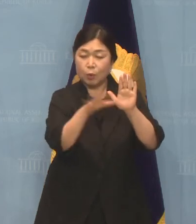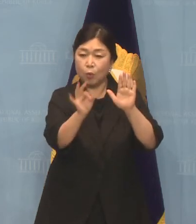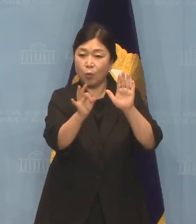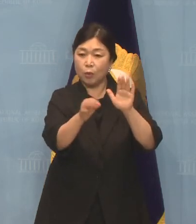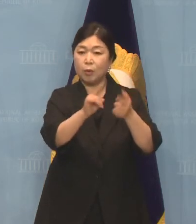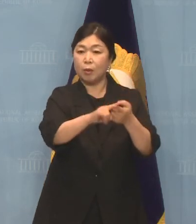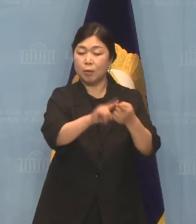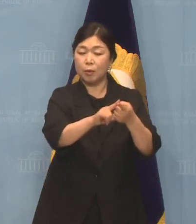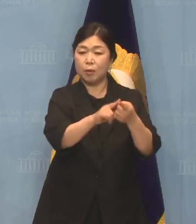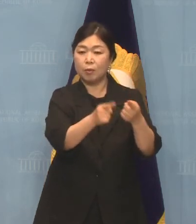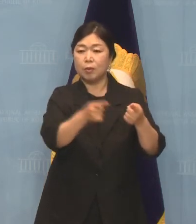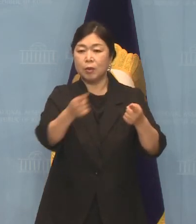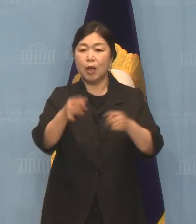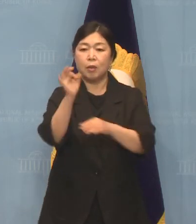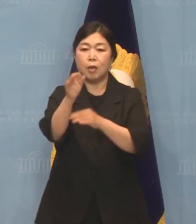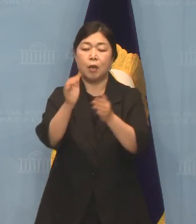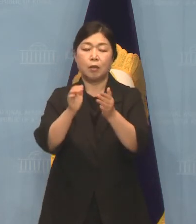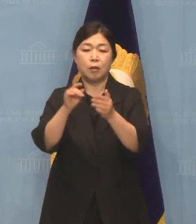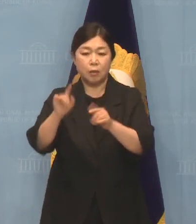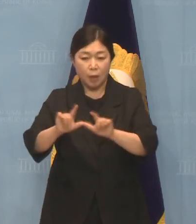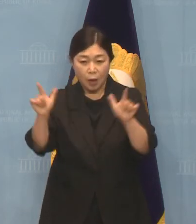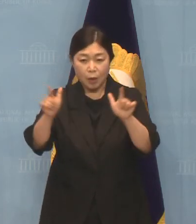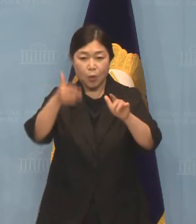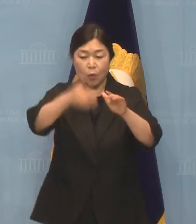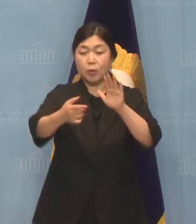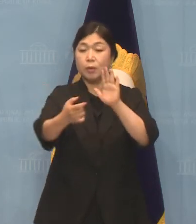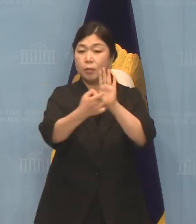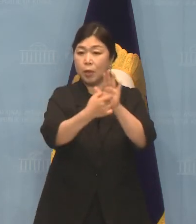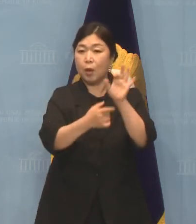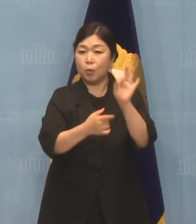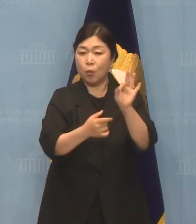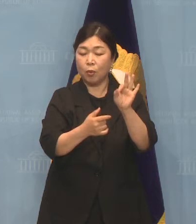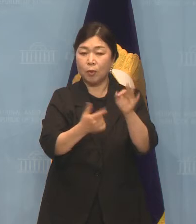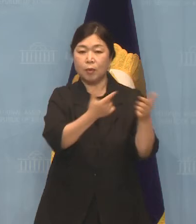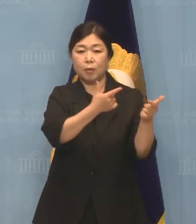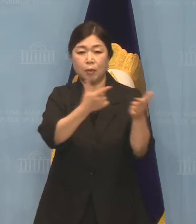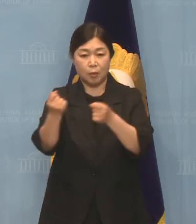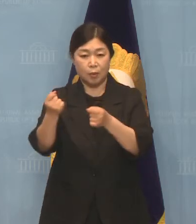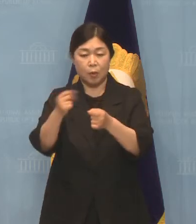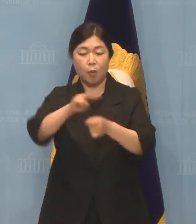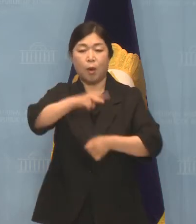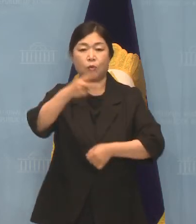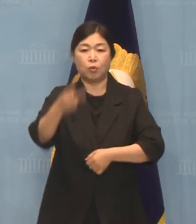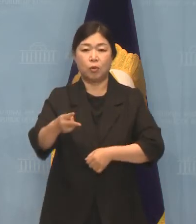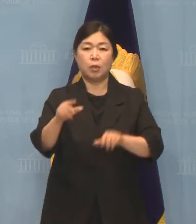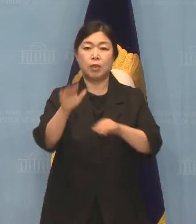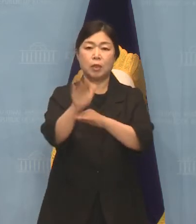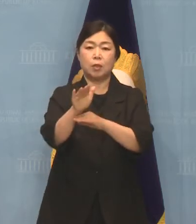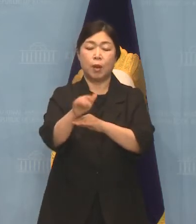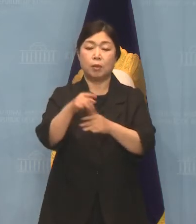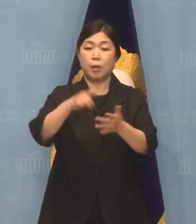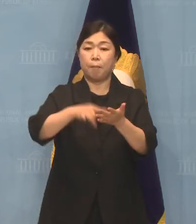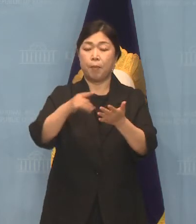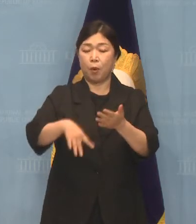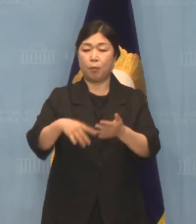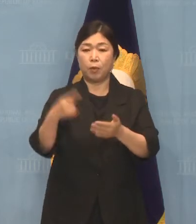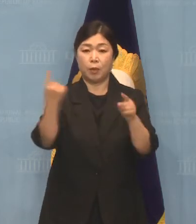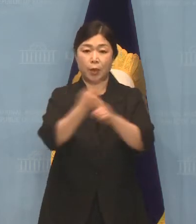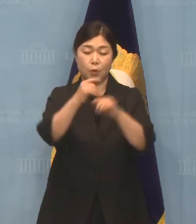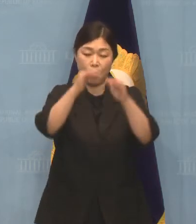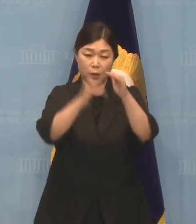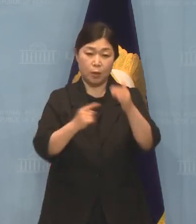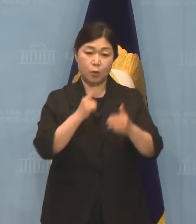표준액에서 취득일 당시 공시된 시가 표준액으로 바꾸는 지방세법 개정안 등이